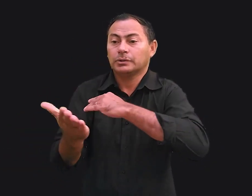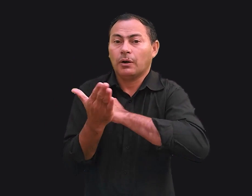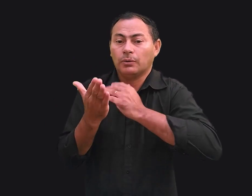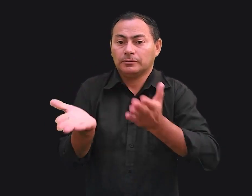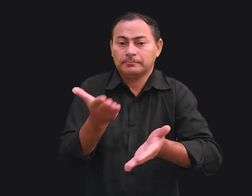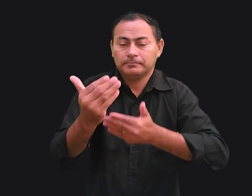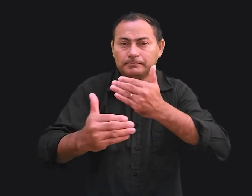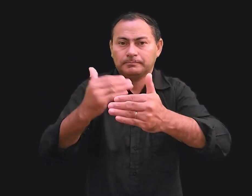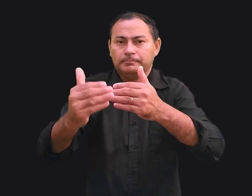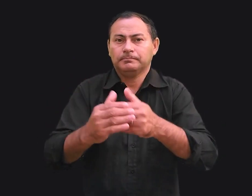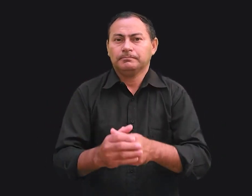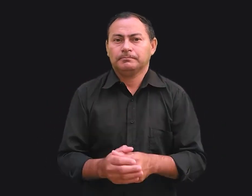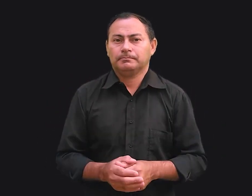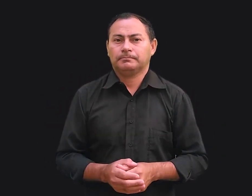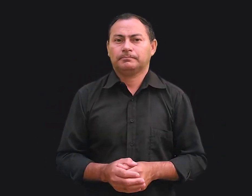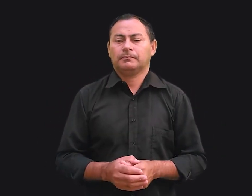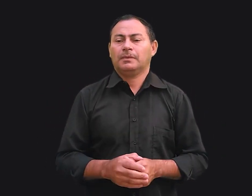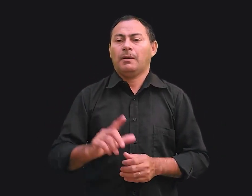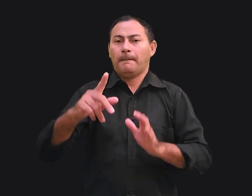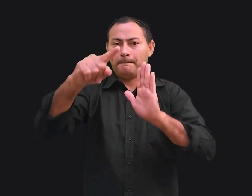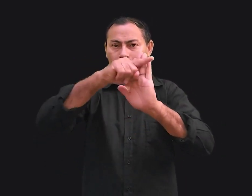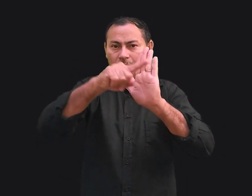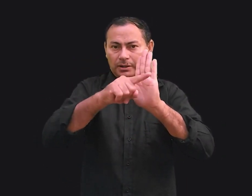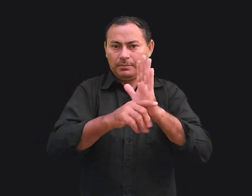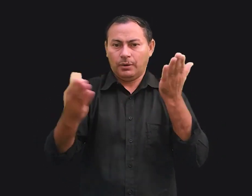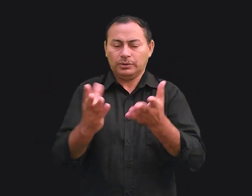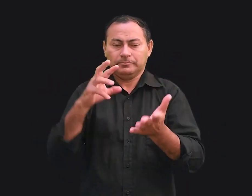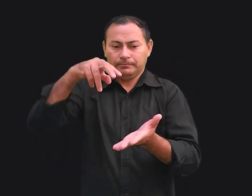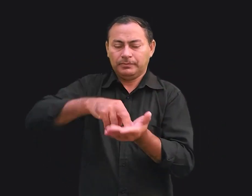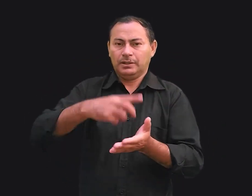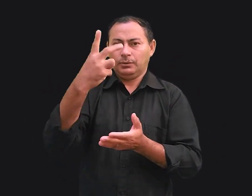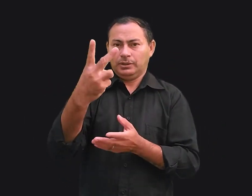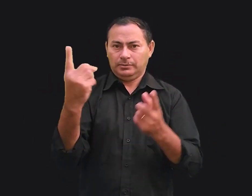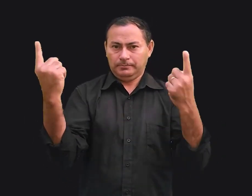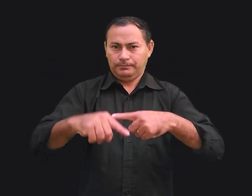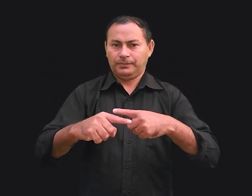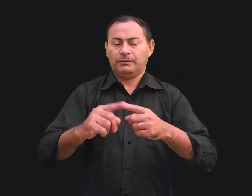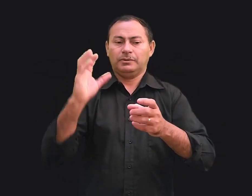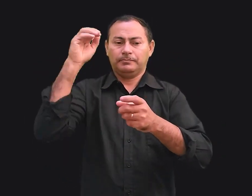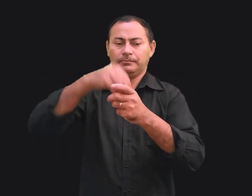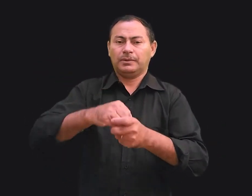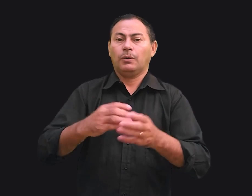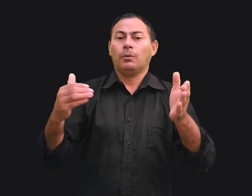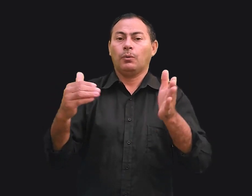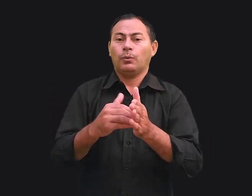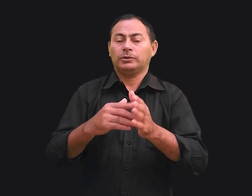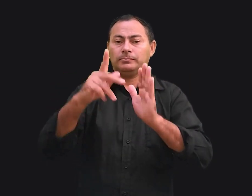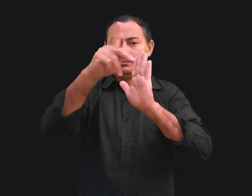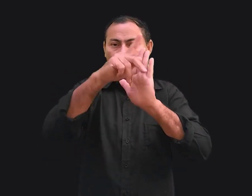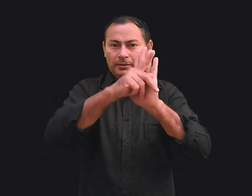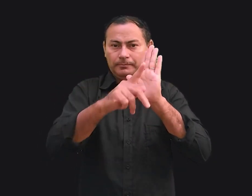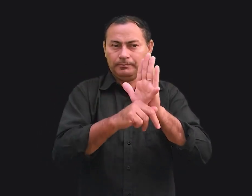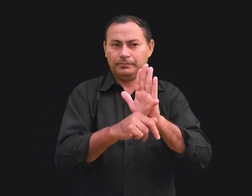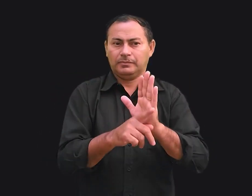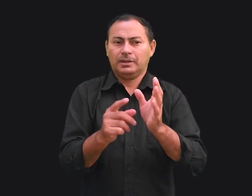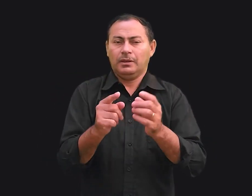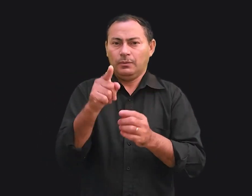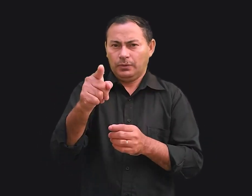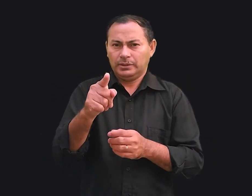outro nesse processo. No programa de hoje, quero me deter em 2 desafios que foram lançados nos últimos programas. Vocês